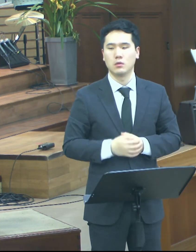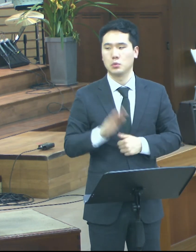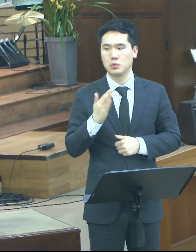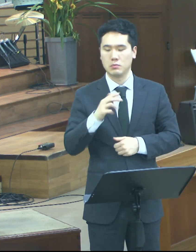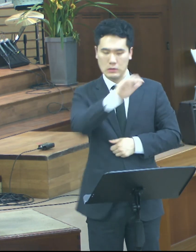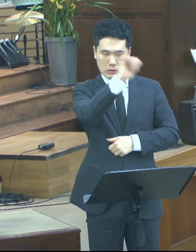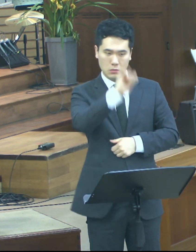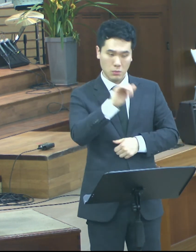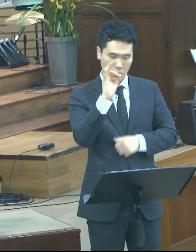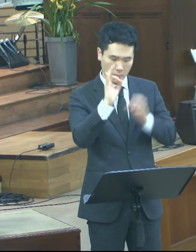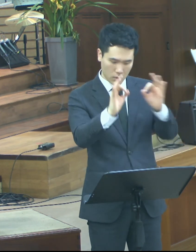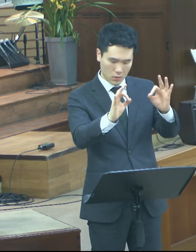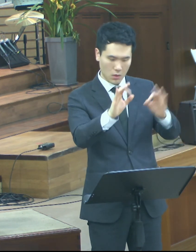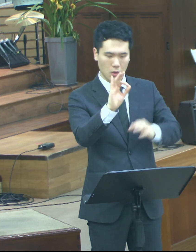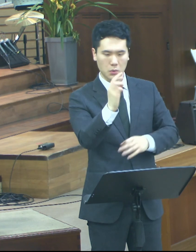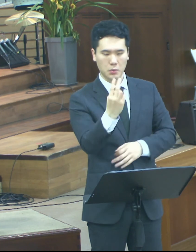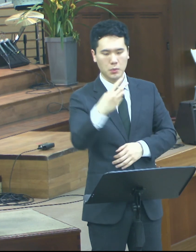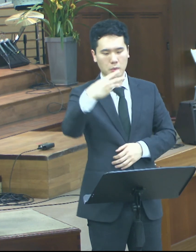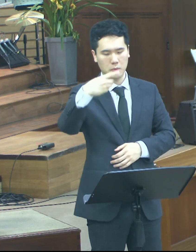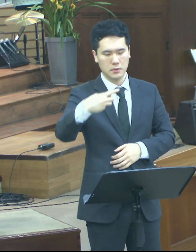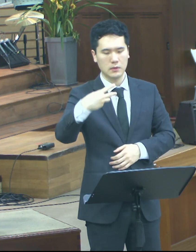요르단의 기독교 인구가 60만 명이에요.